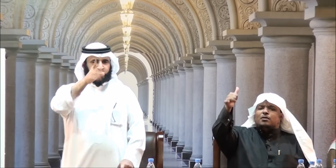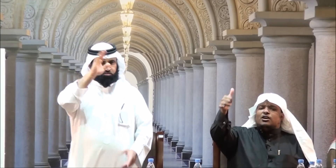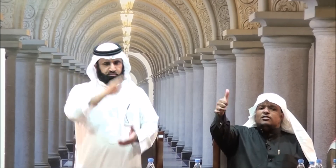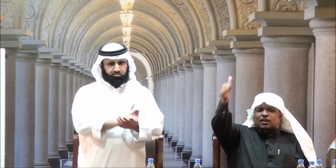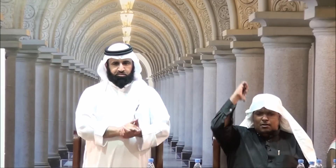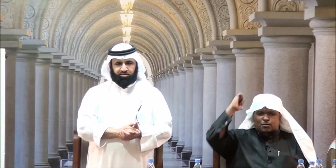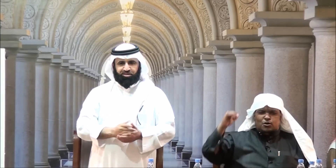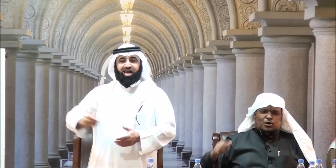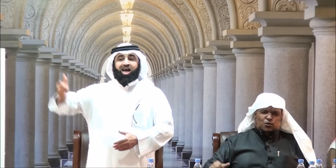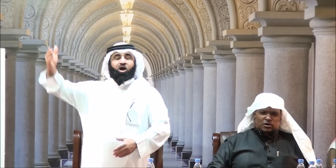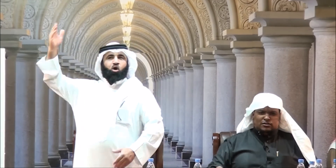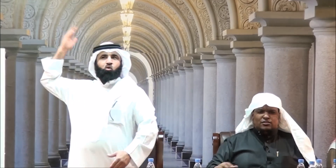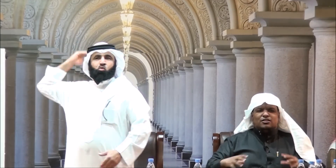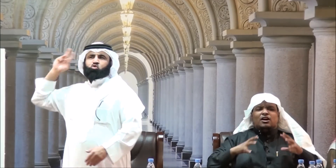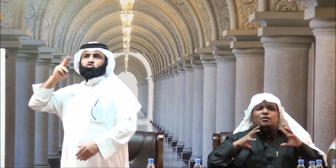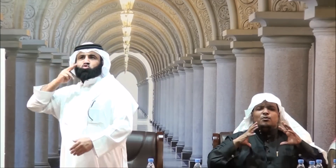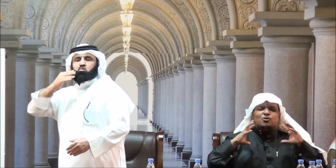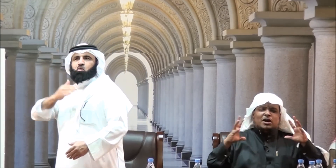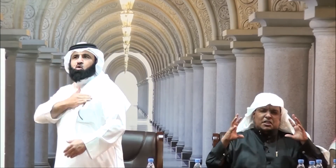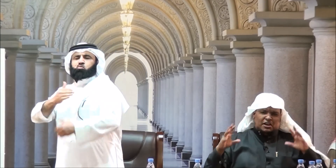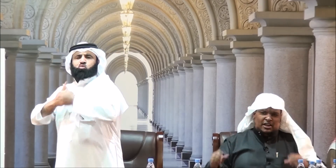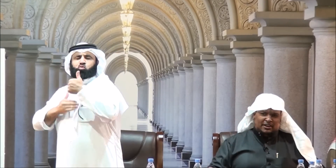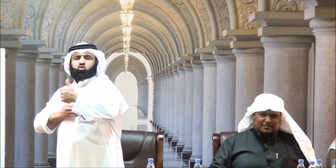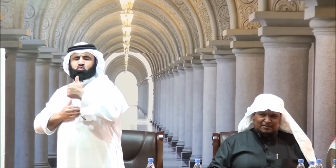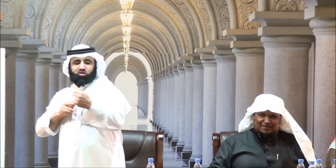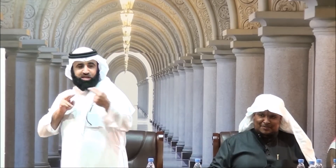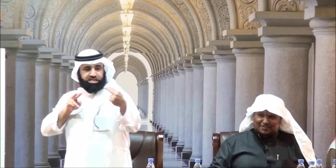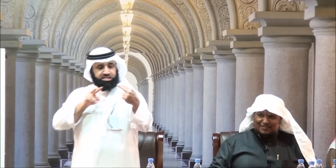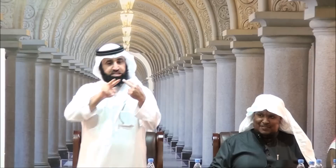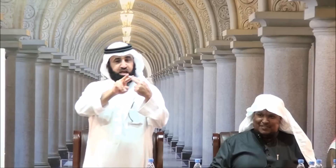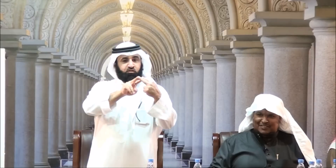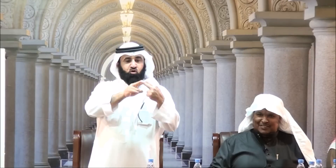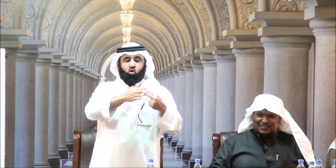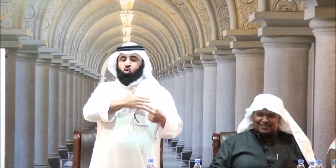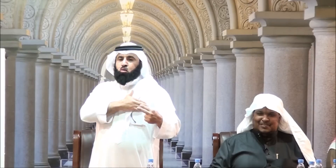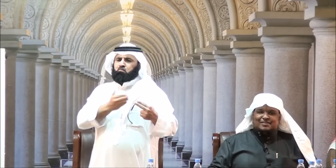أكثر مما كنت أحبكم أول، صرت أحبكم أكثر.